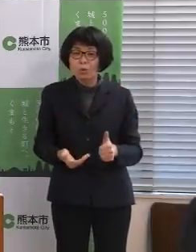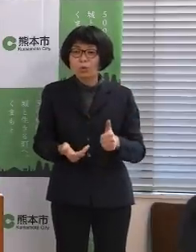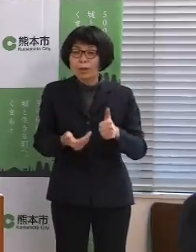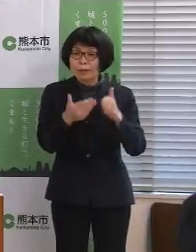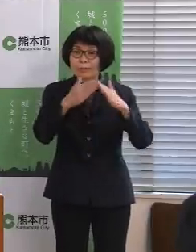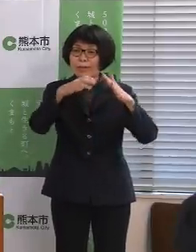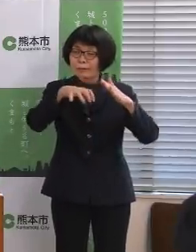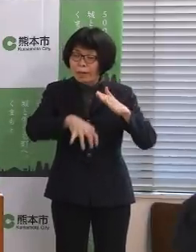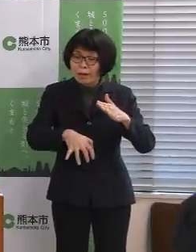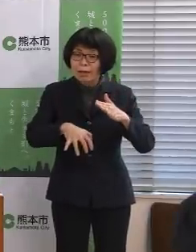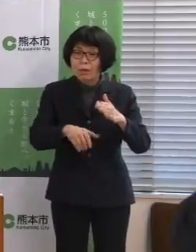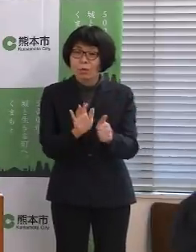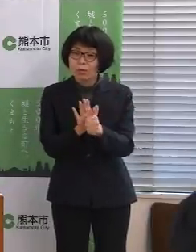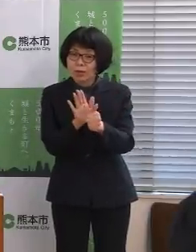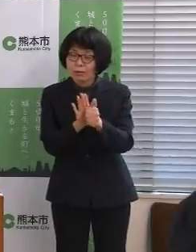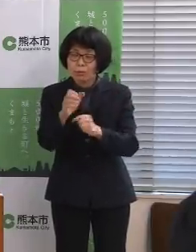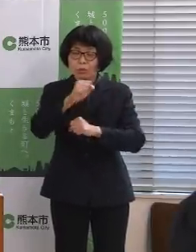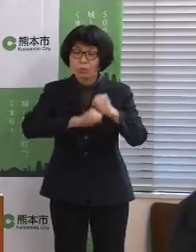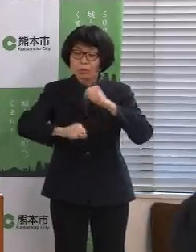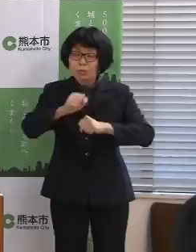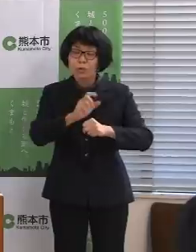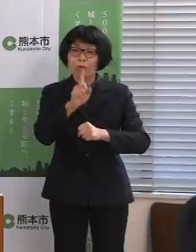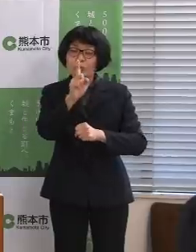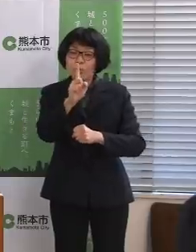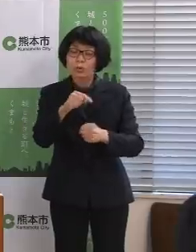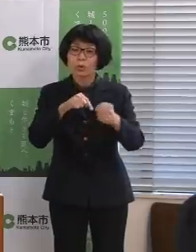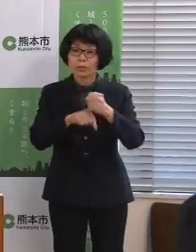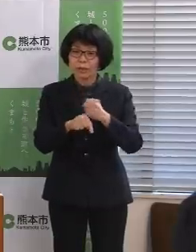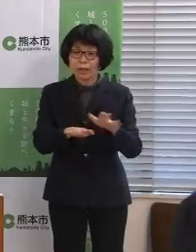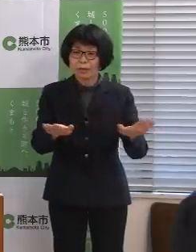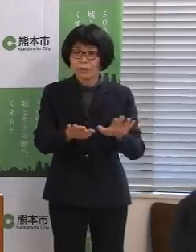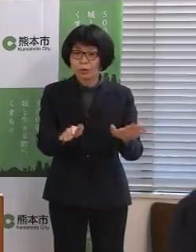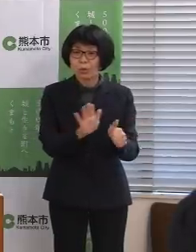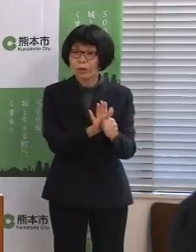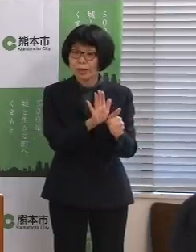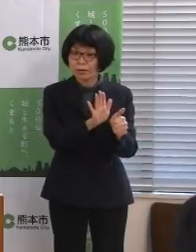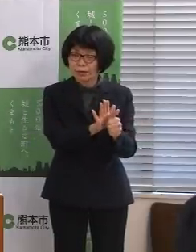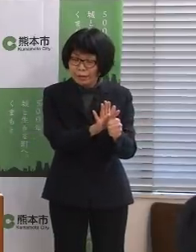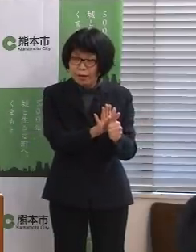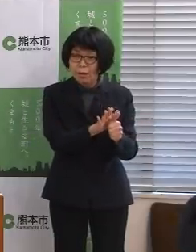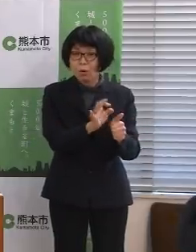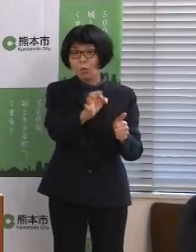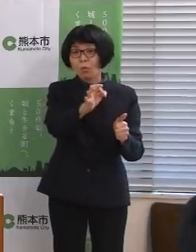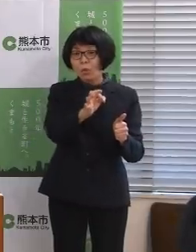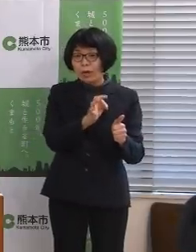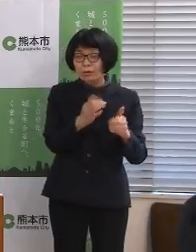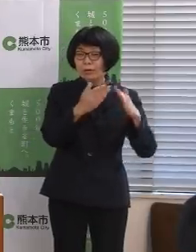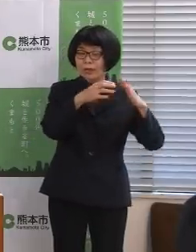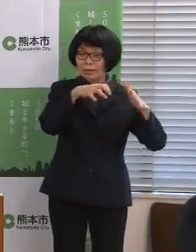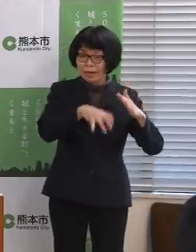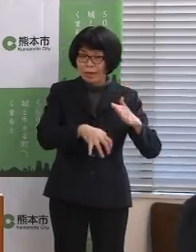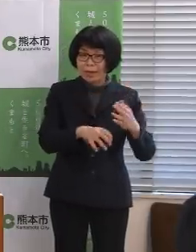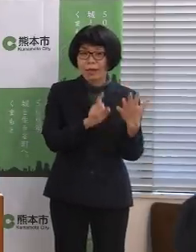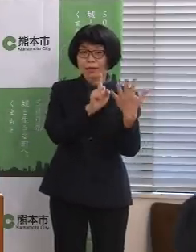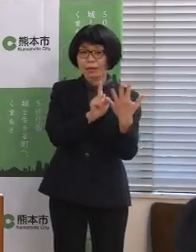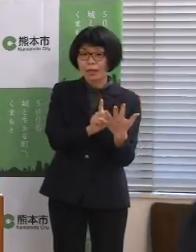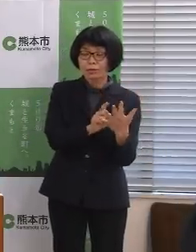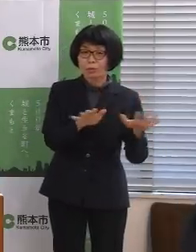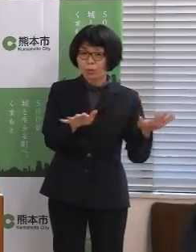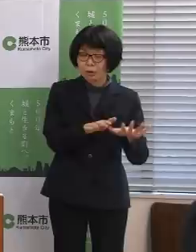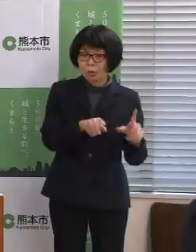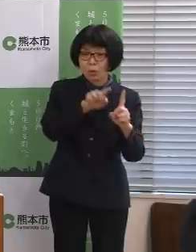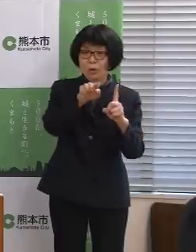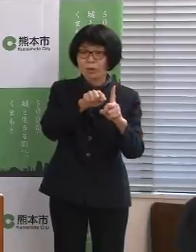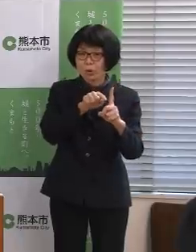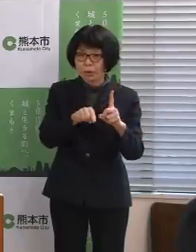援する取り組みの一つとして、児童手当を受給する世帯に対し対象児童1人当た